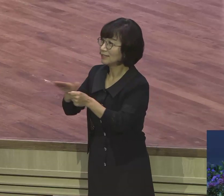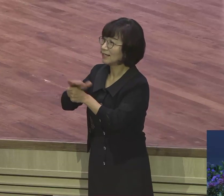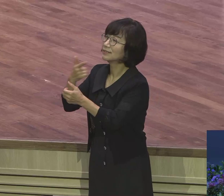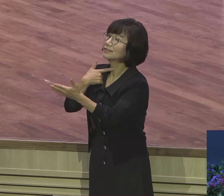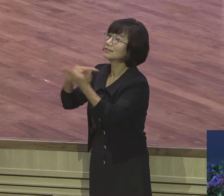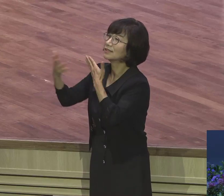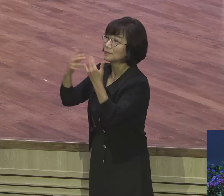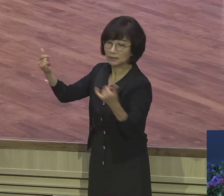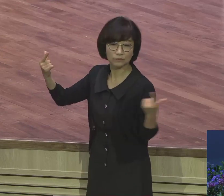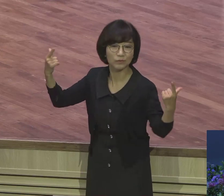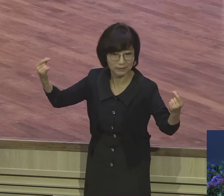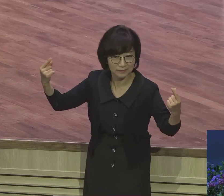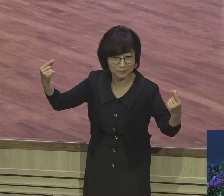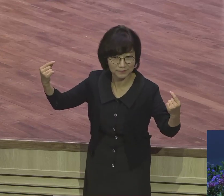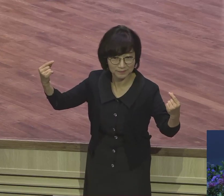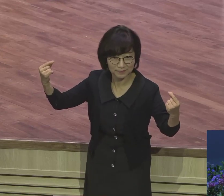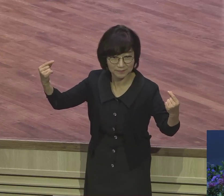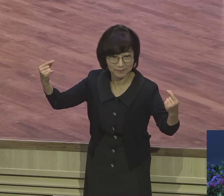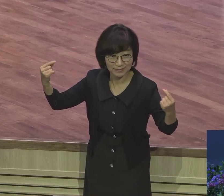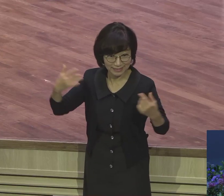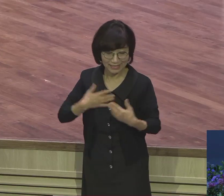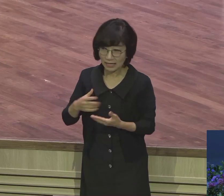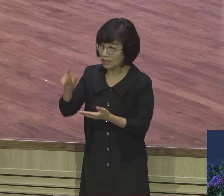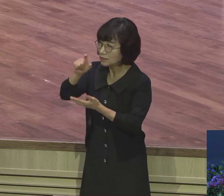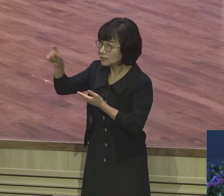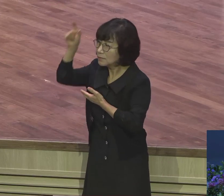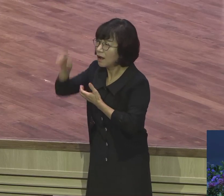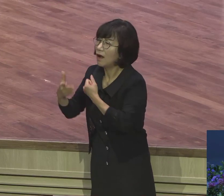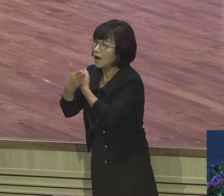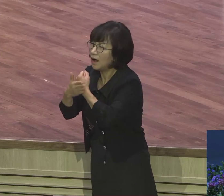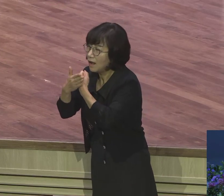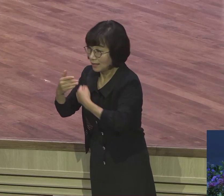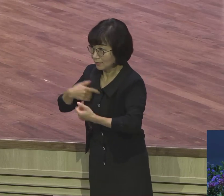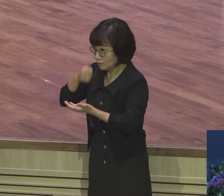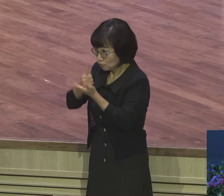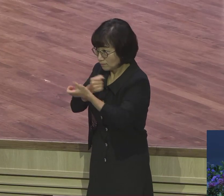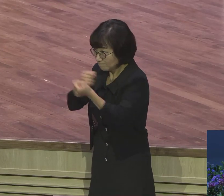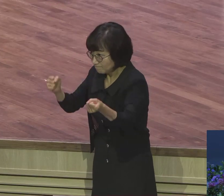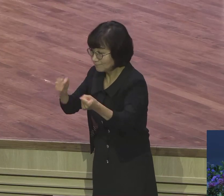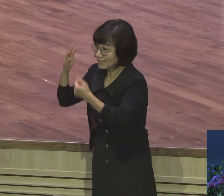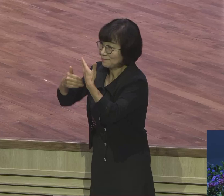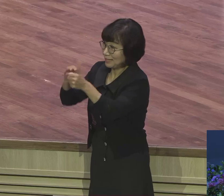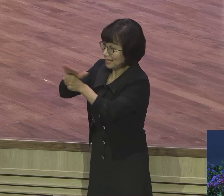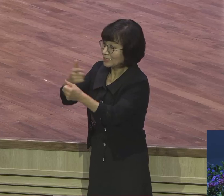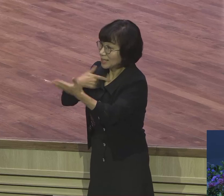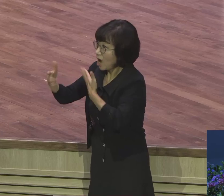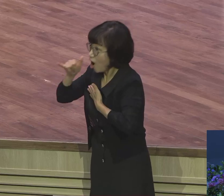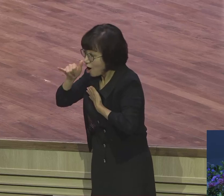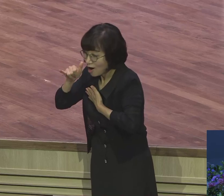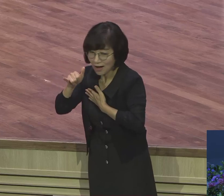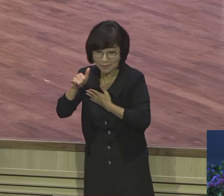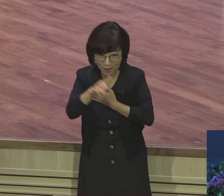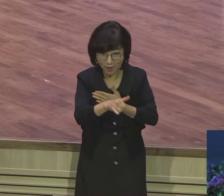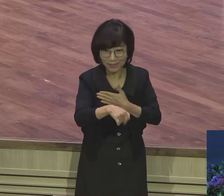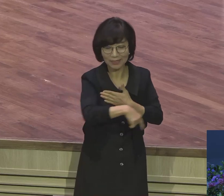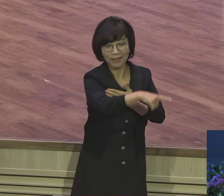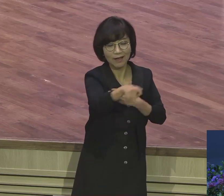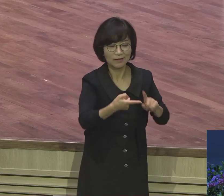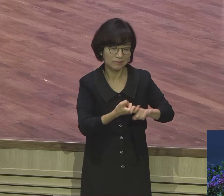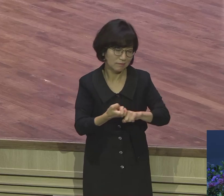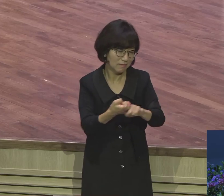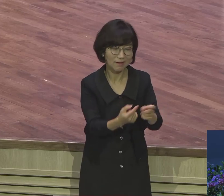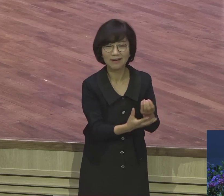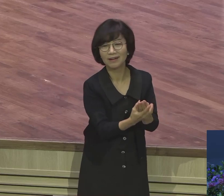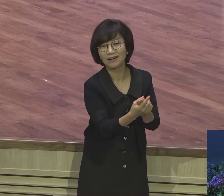강조하고 정말 십자가로 죄사함을 받고 하나님의 사랑을 체험했다고 하면 그것이 정말로